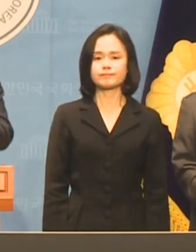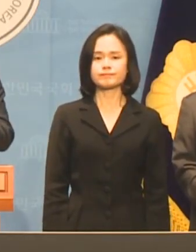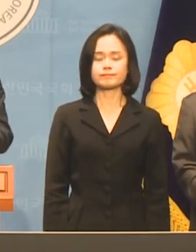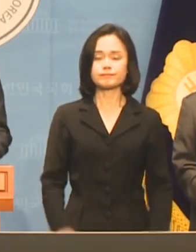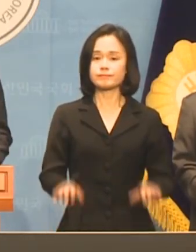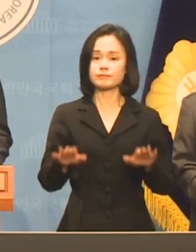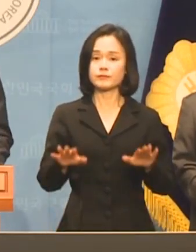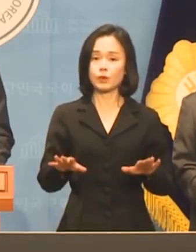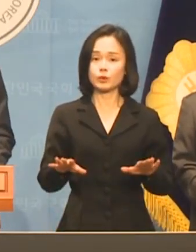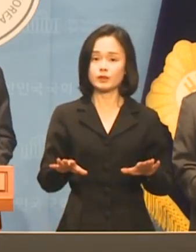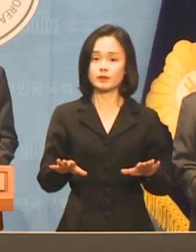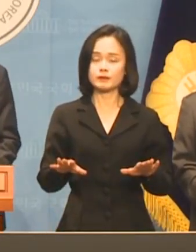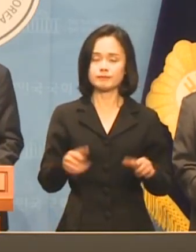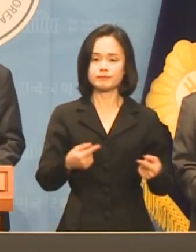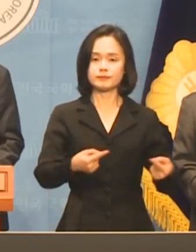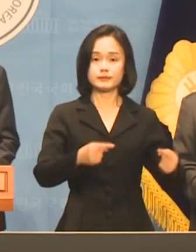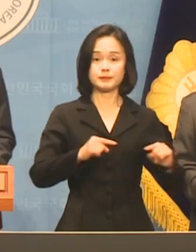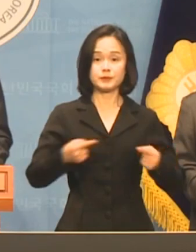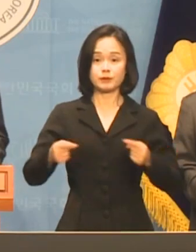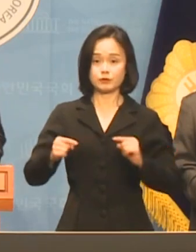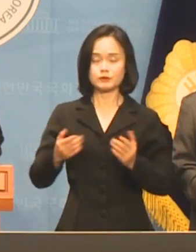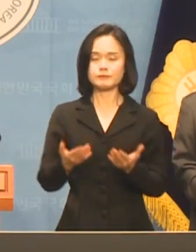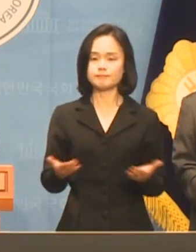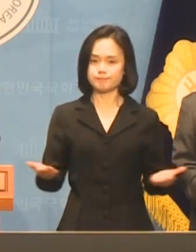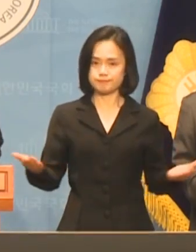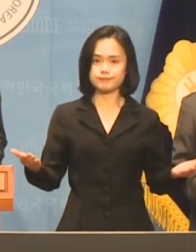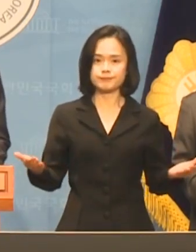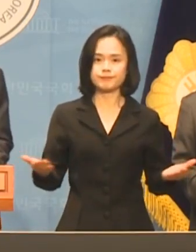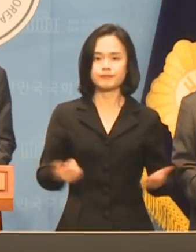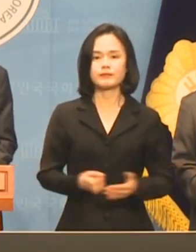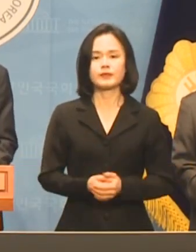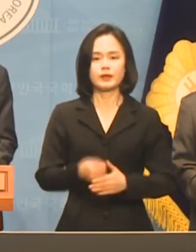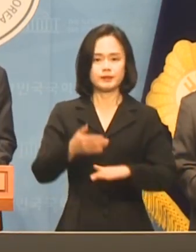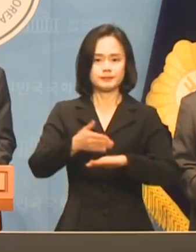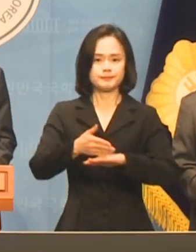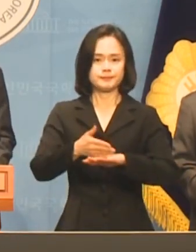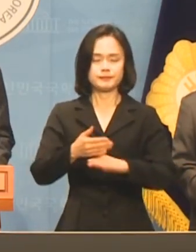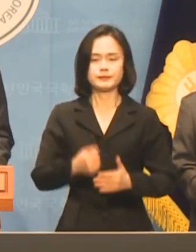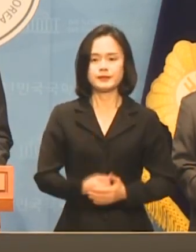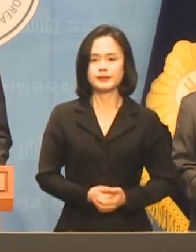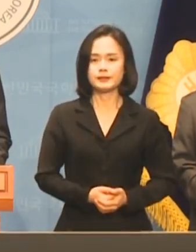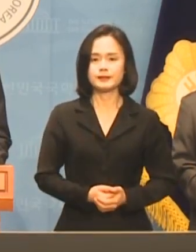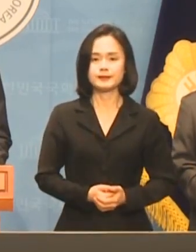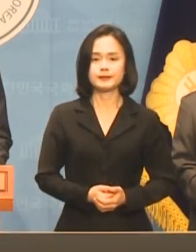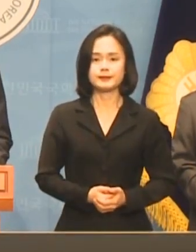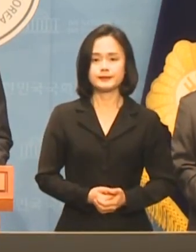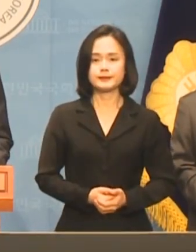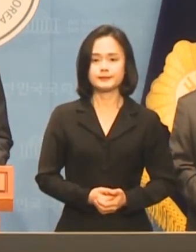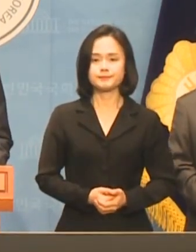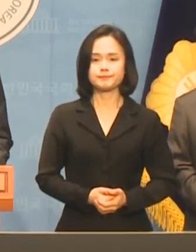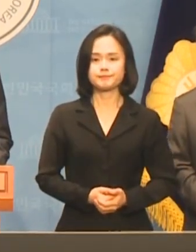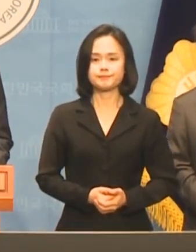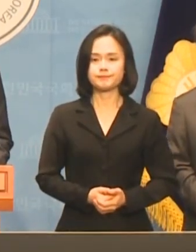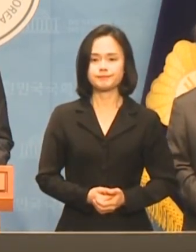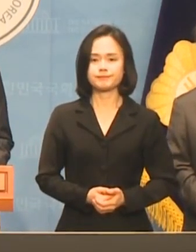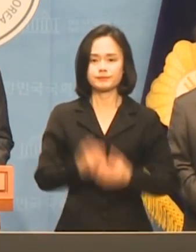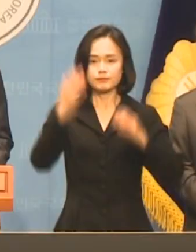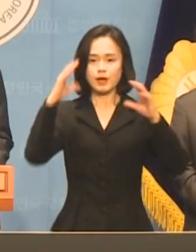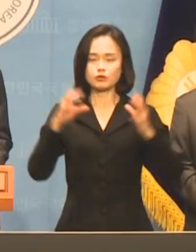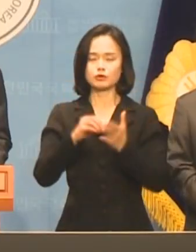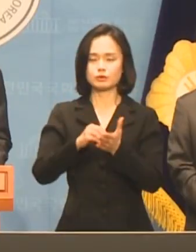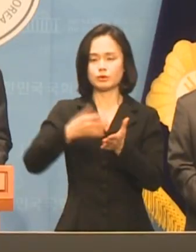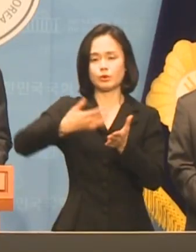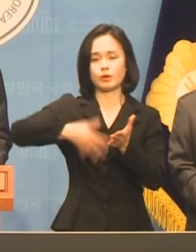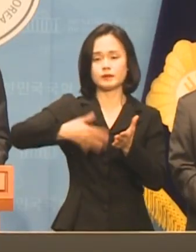오늘 회견에 참석해 주신 모든 분들께 다시 한번 감사드립니다. 이상으로 미등록 이주아동으로